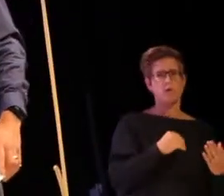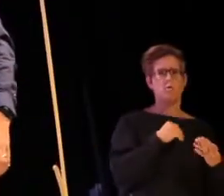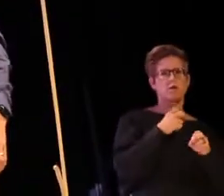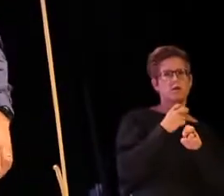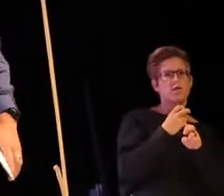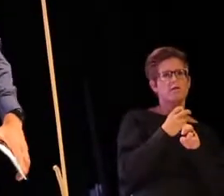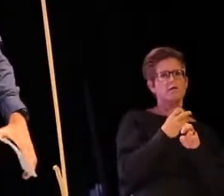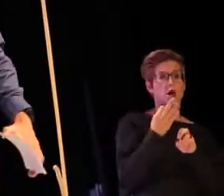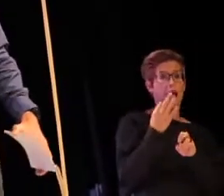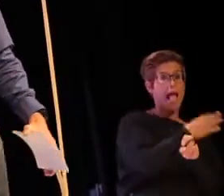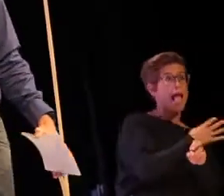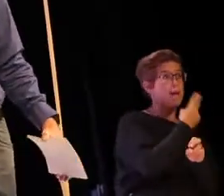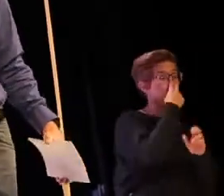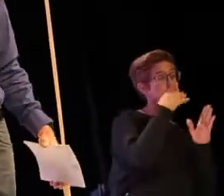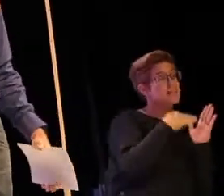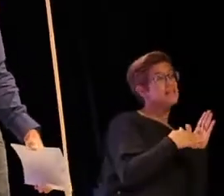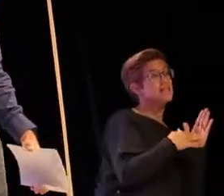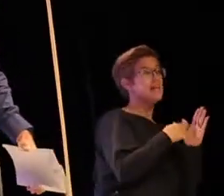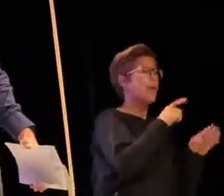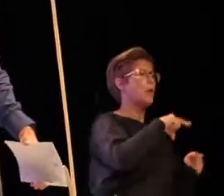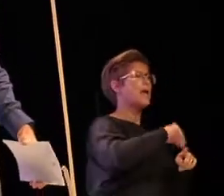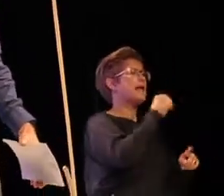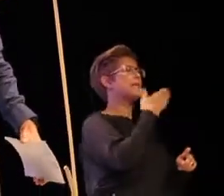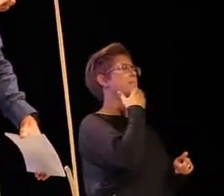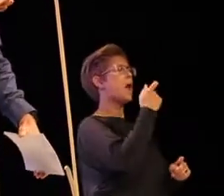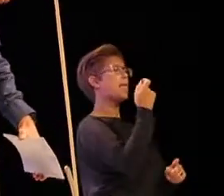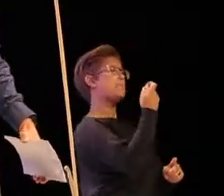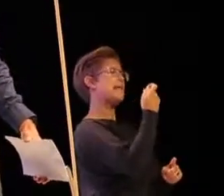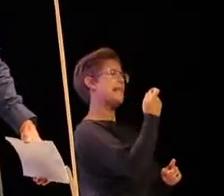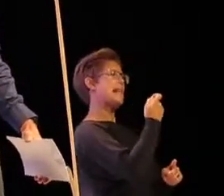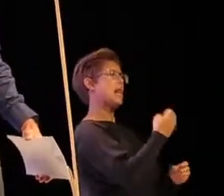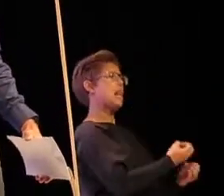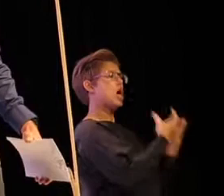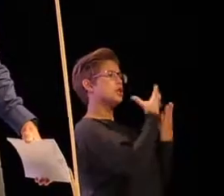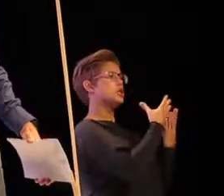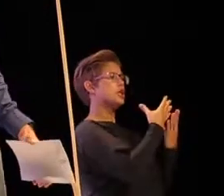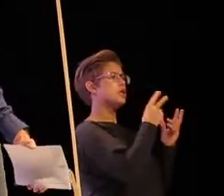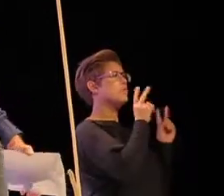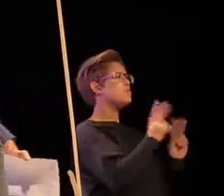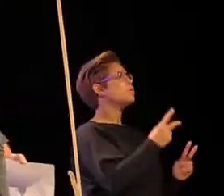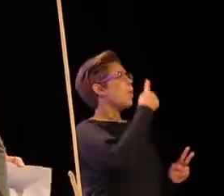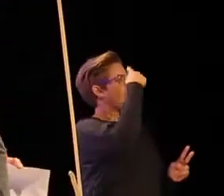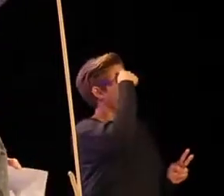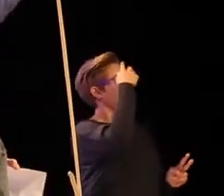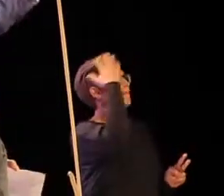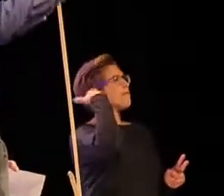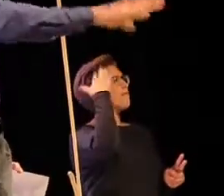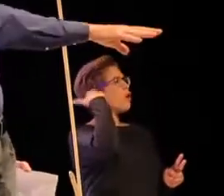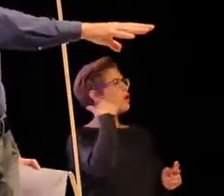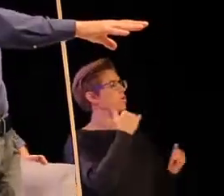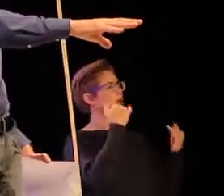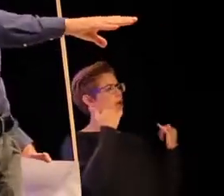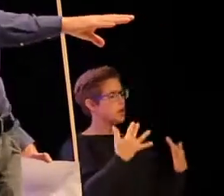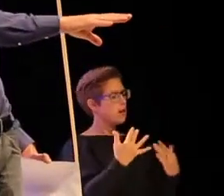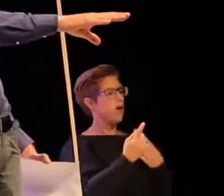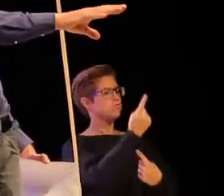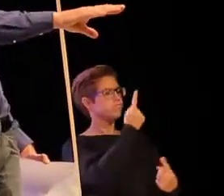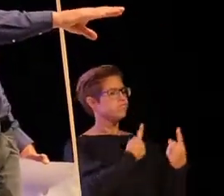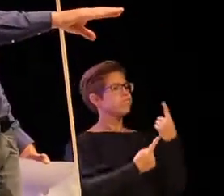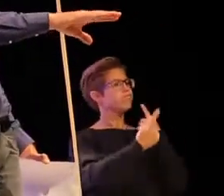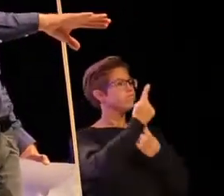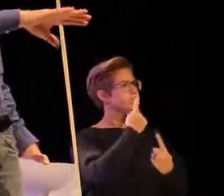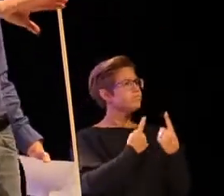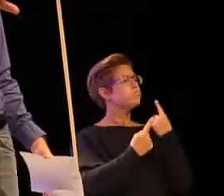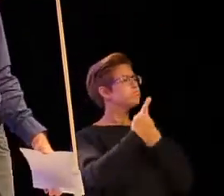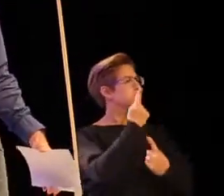kosta så lite som möjligt. Och det har förändrats i grunden från ett samtal om att, hur